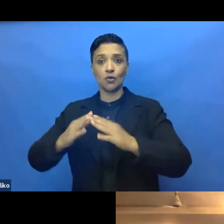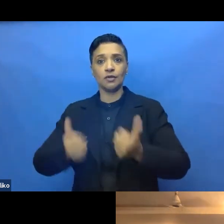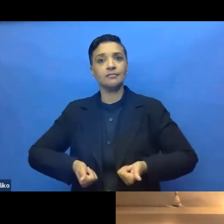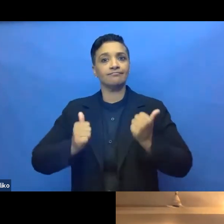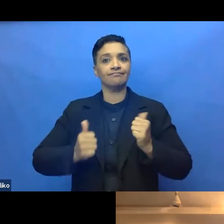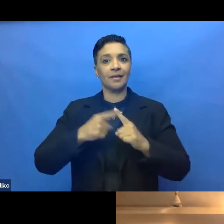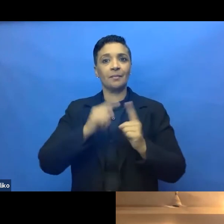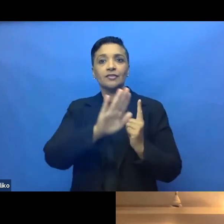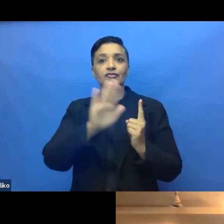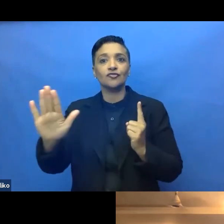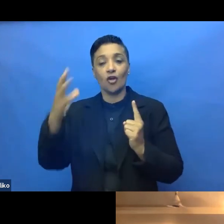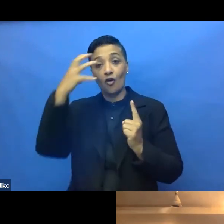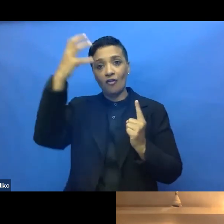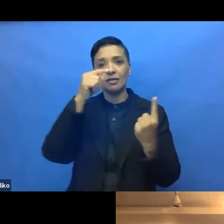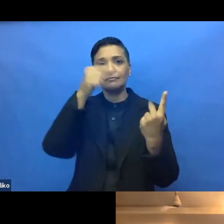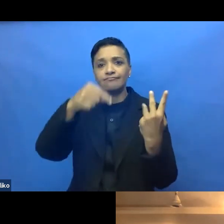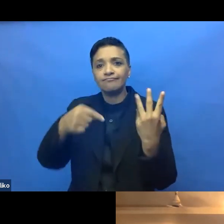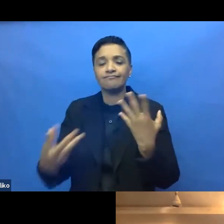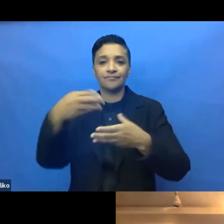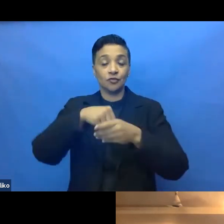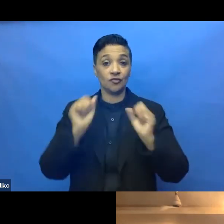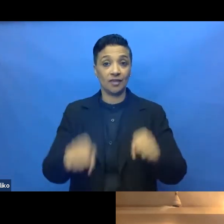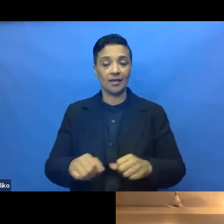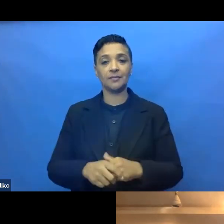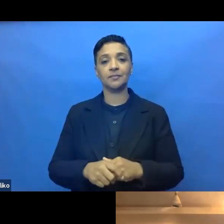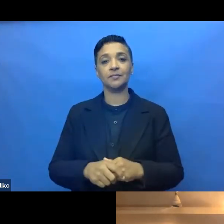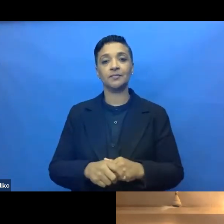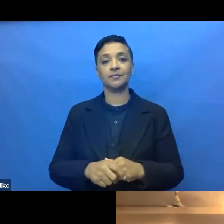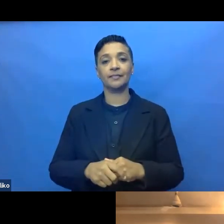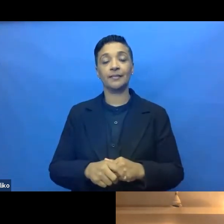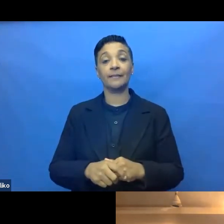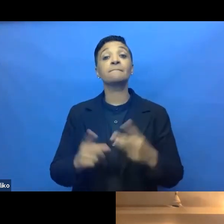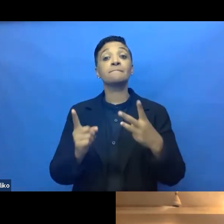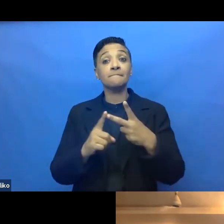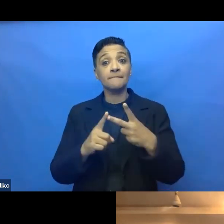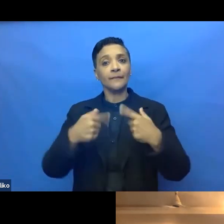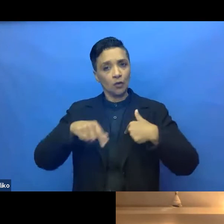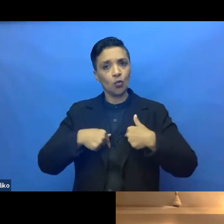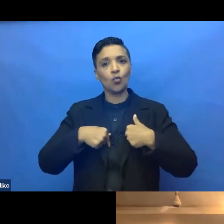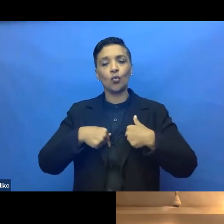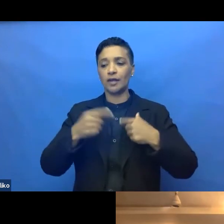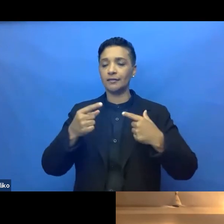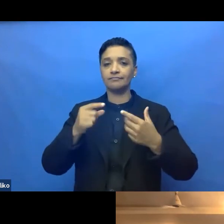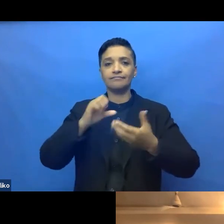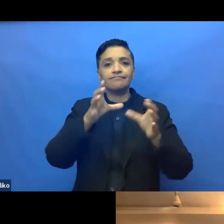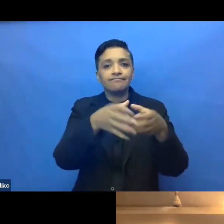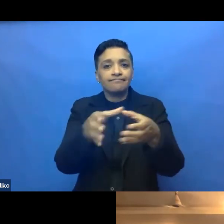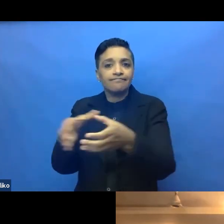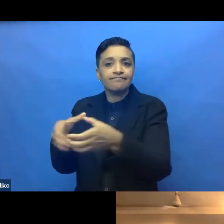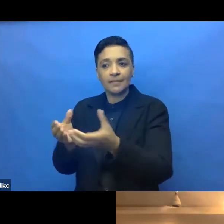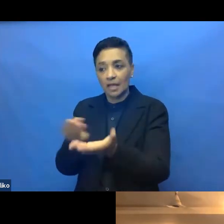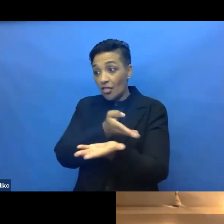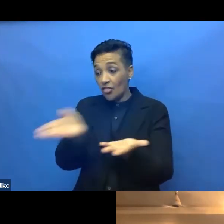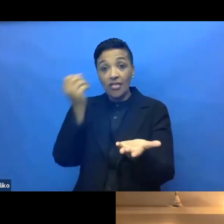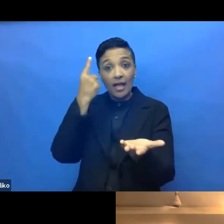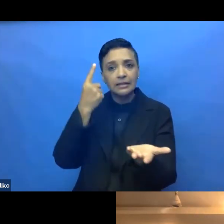former sur le développement de l'action communautaire. nous essayons de